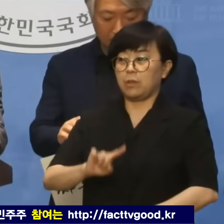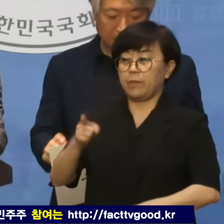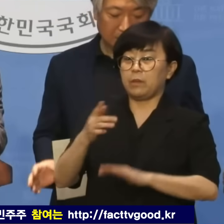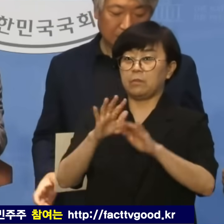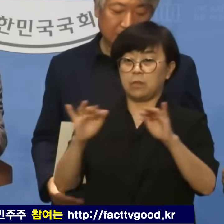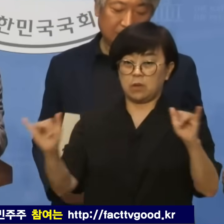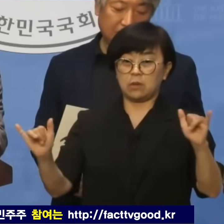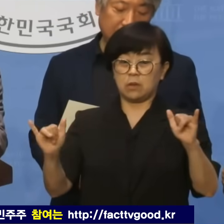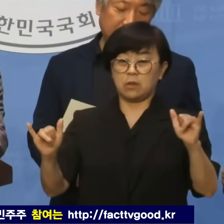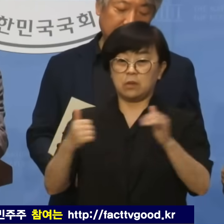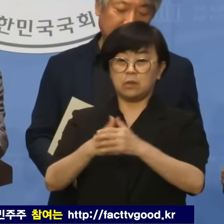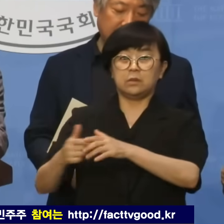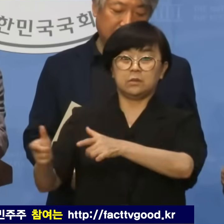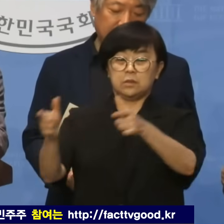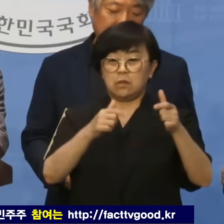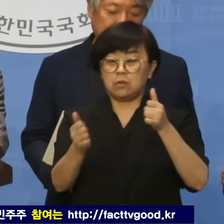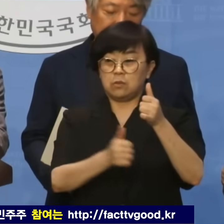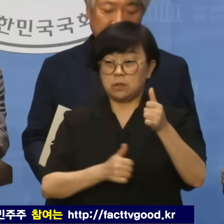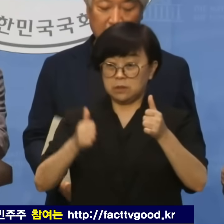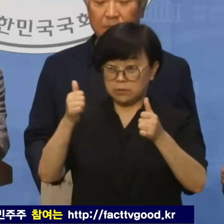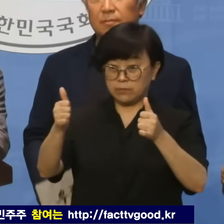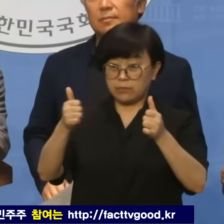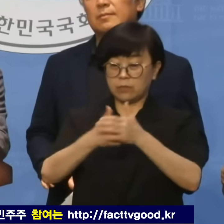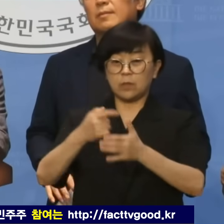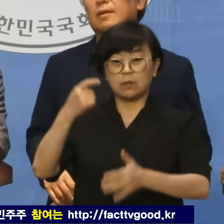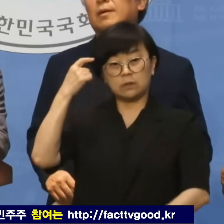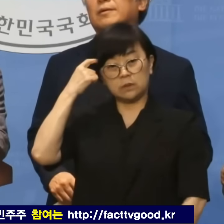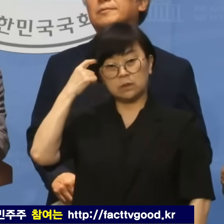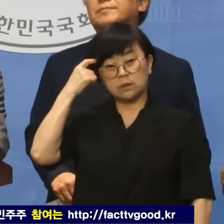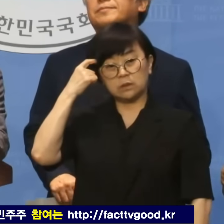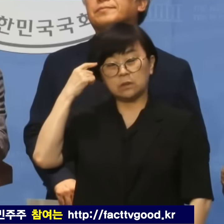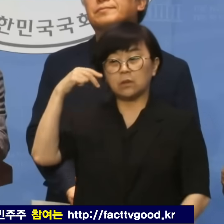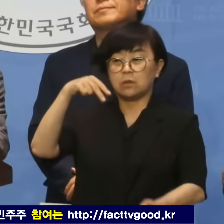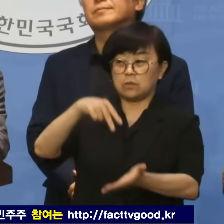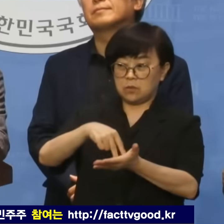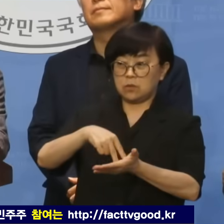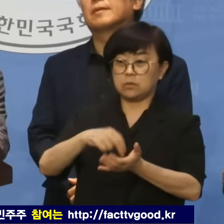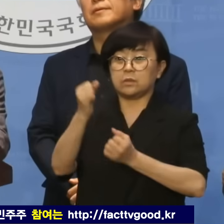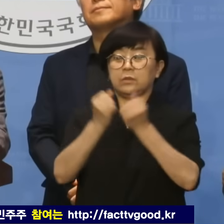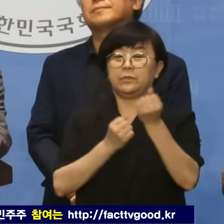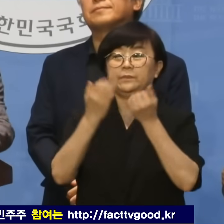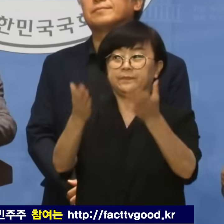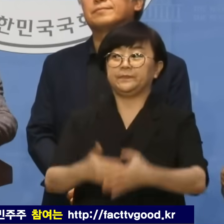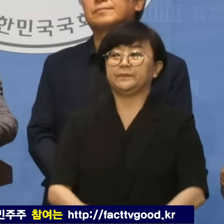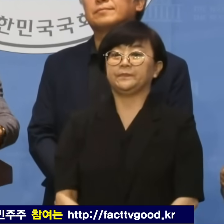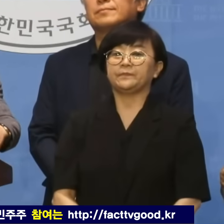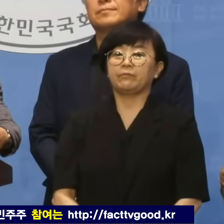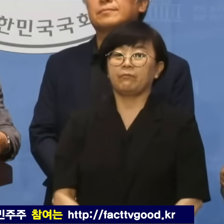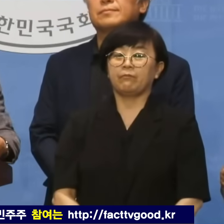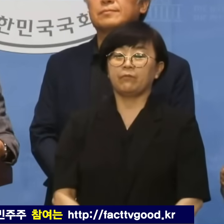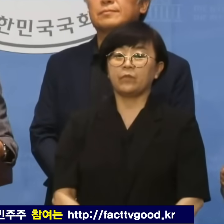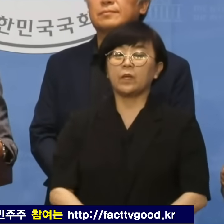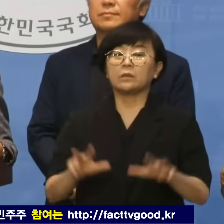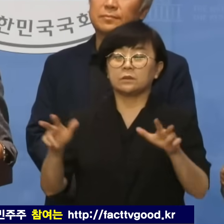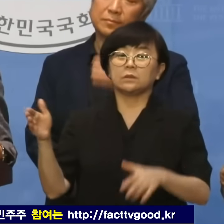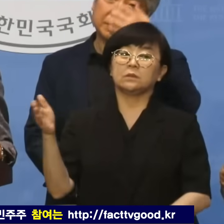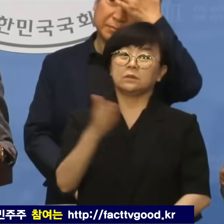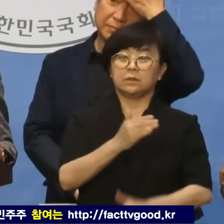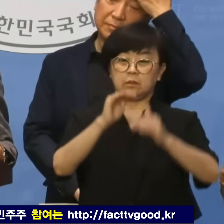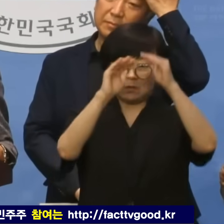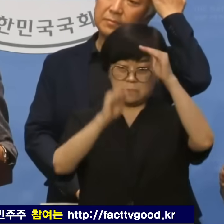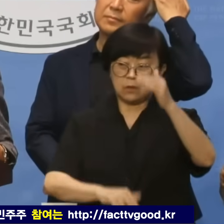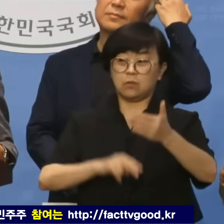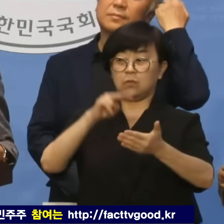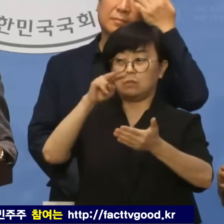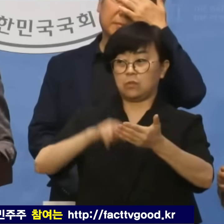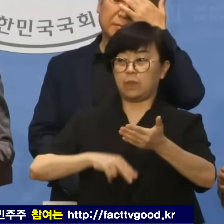명의 전국 지역위원장들의 의지로 이 자리에 기자회견하기 위해서 섰습니다. 그럼 지금부터